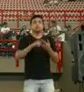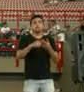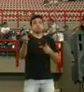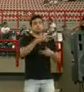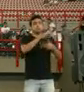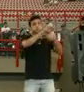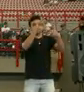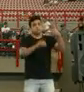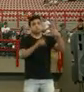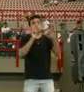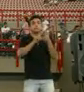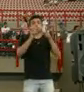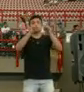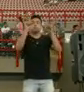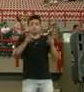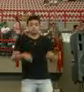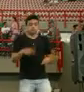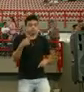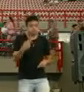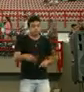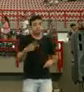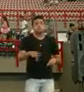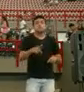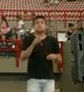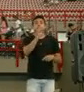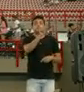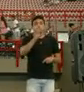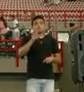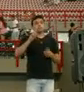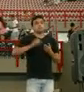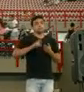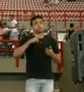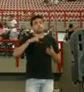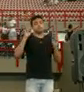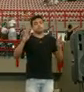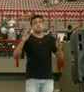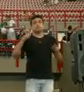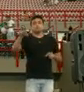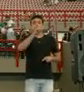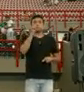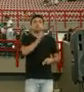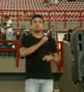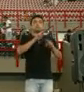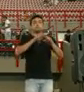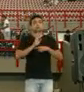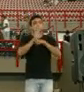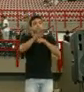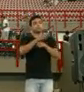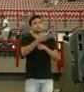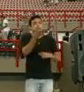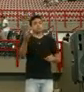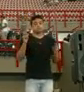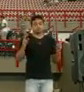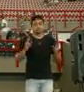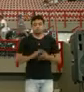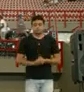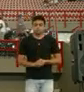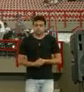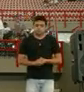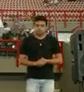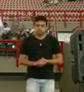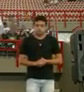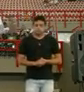Enem e com esse projeto Academia Enem, eu tenho certeza que você vai chegar lá. E eu estou aqui para colaborar um pouquinho, tá bom? Então vamos